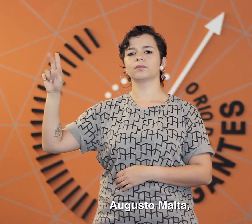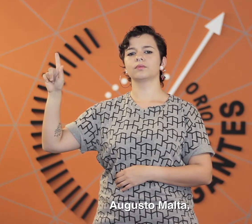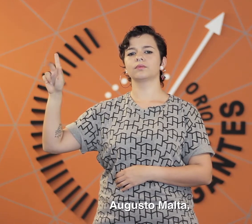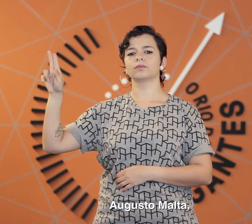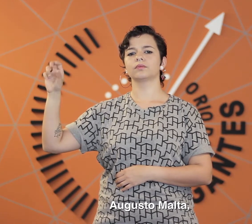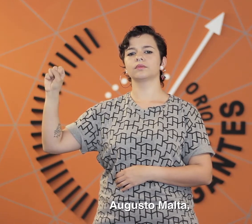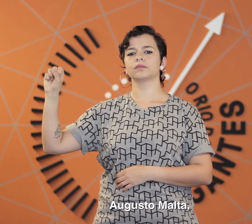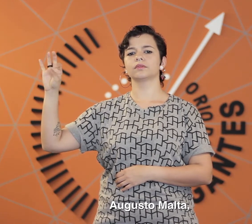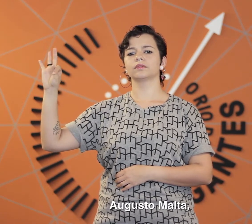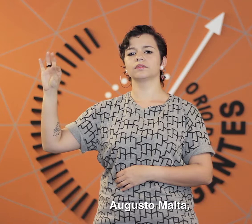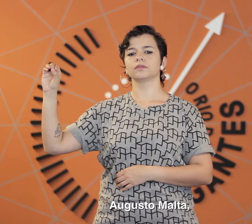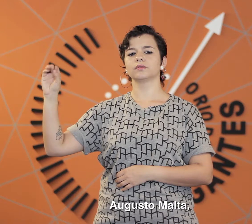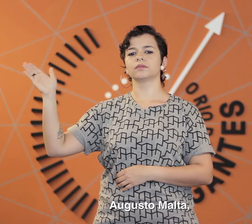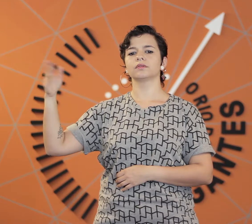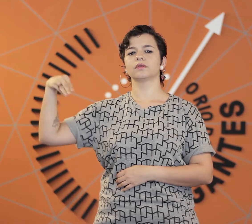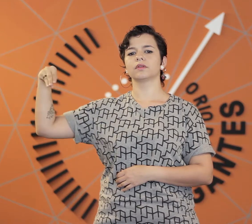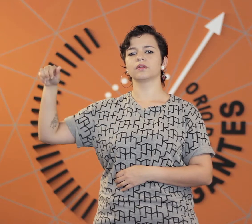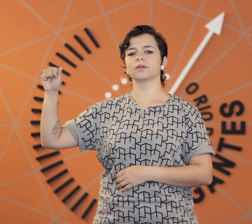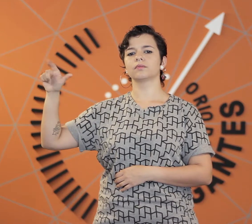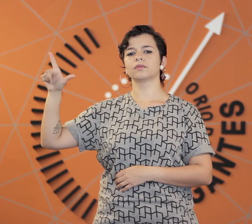Augusto Malta,